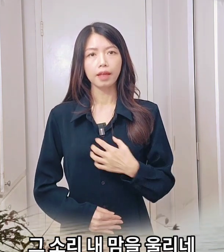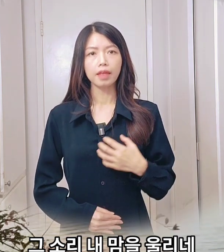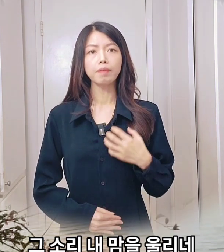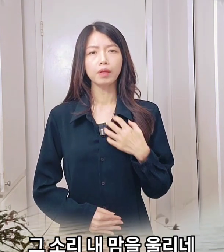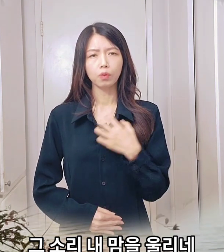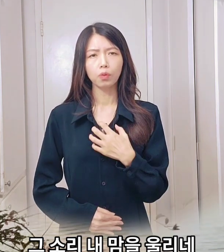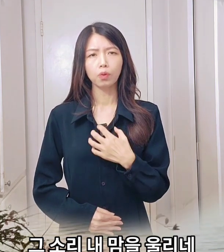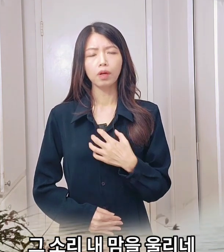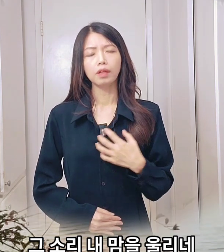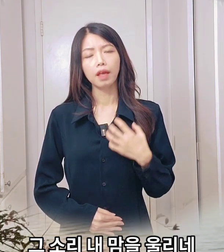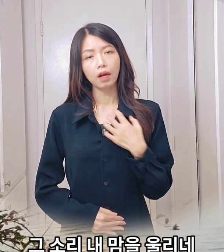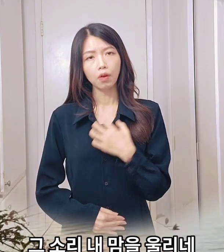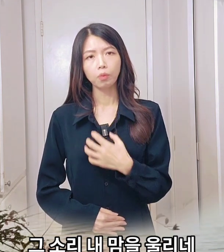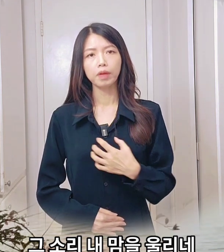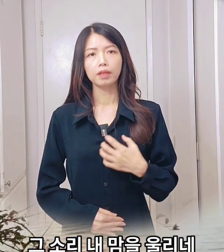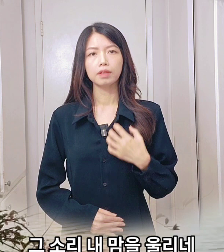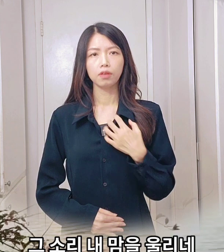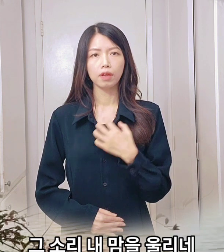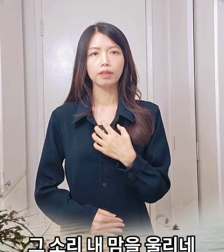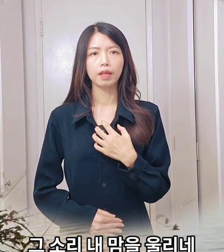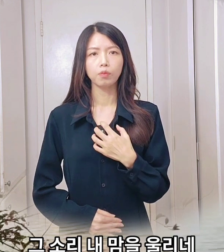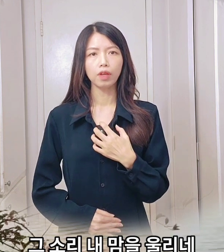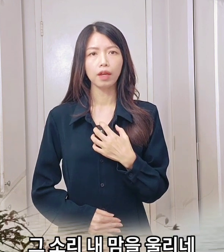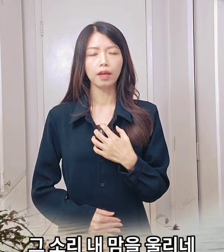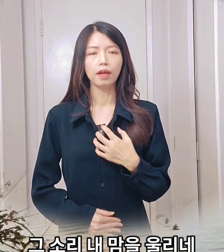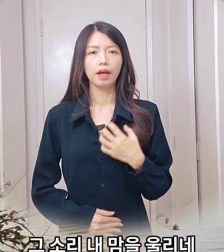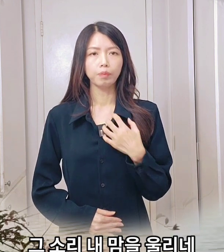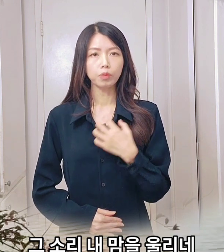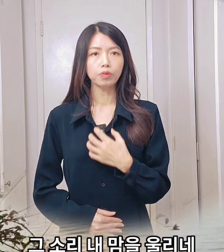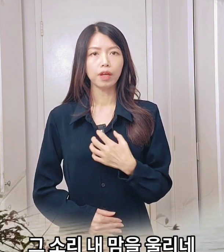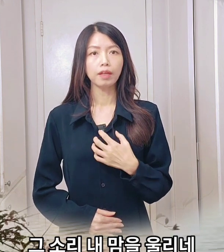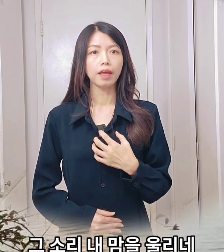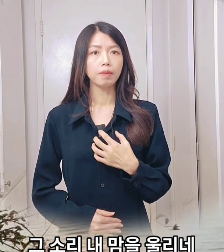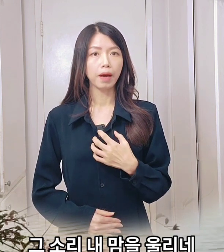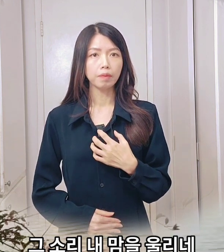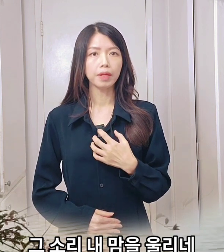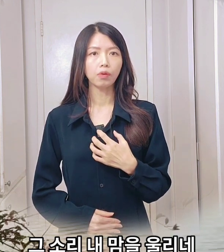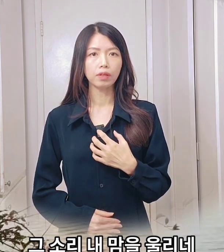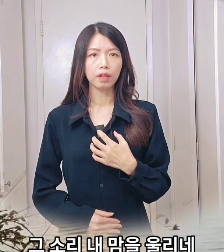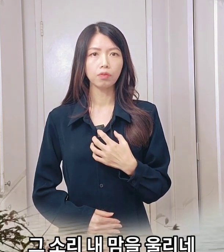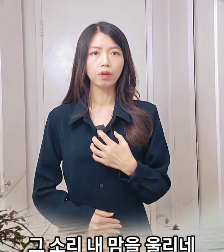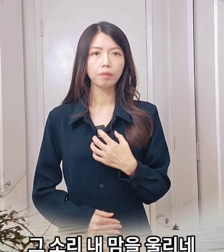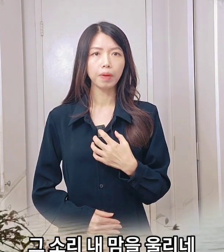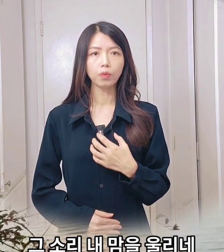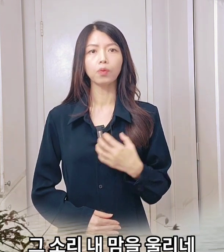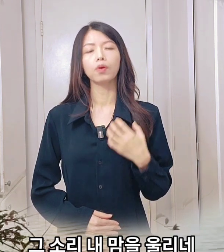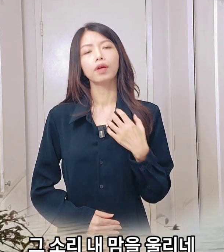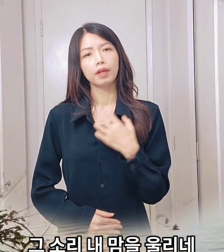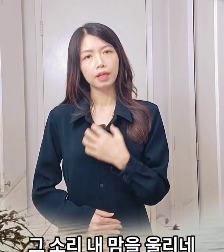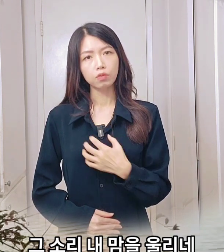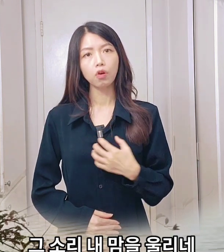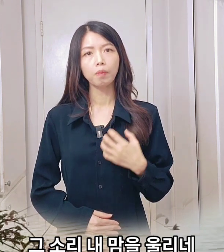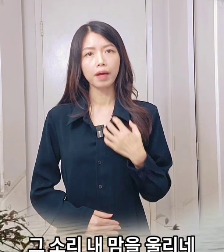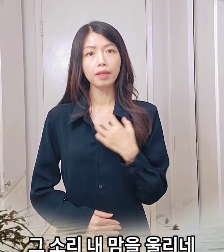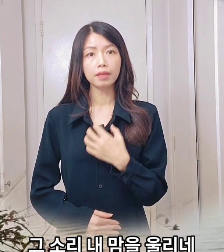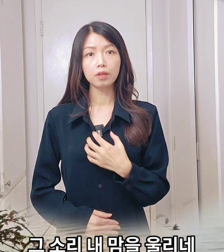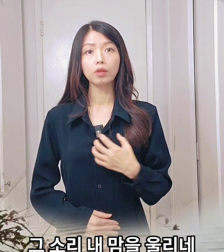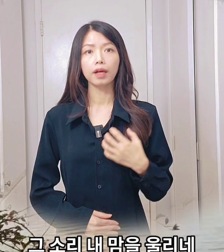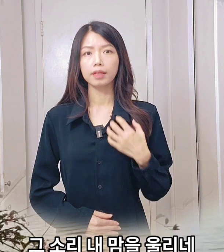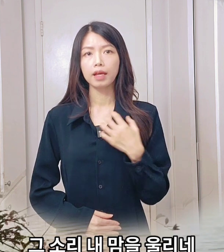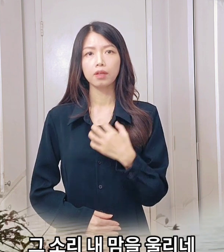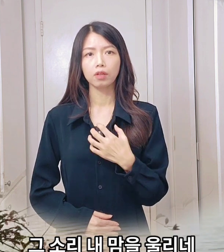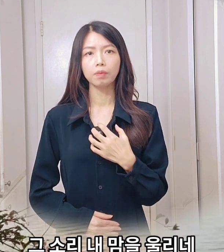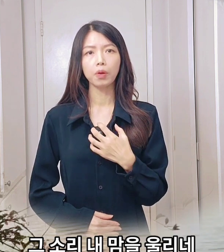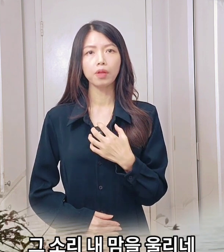이 자체만으로 내가 괴롭다는 뜻이 되기 때문에 앞부분에 내 마음이라고 하는 뜻의 수어는 빼고 이 수어만